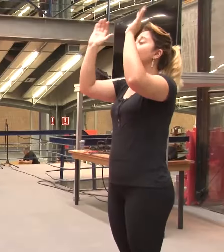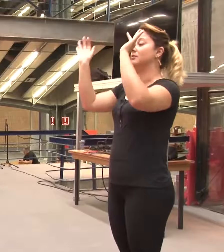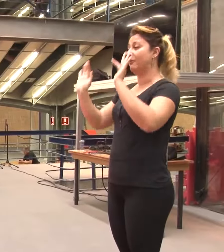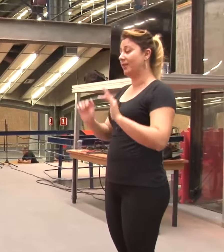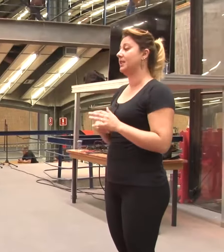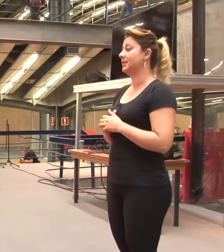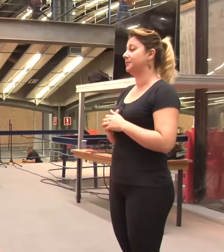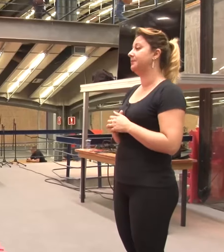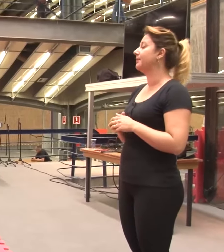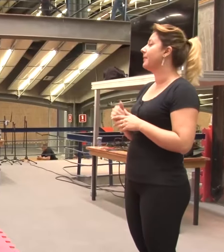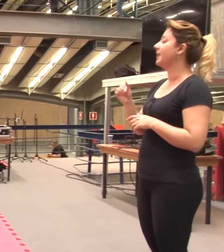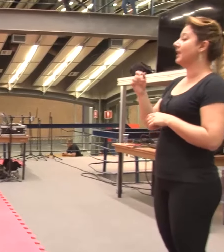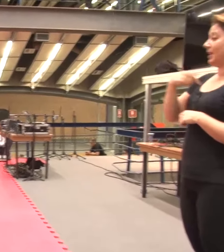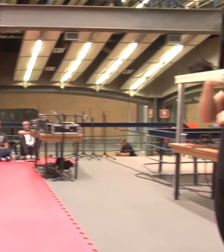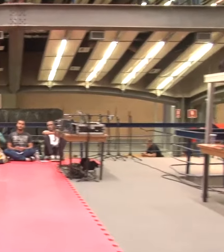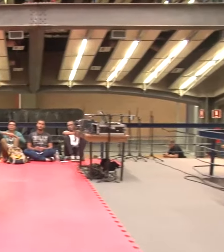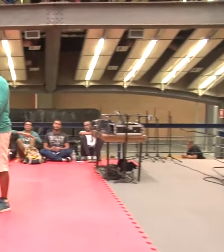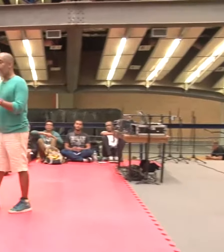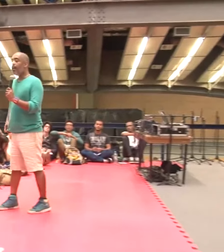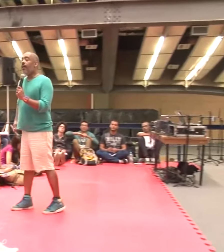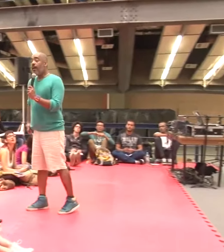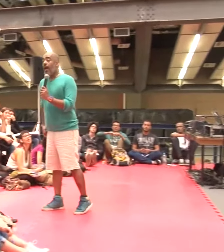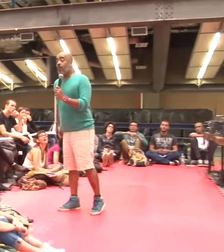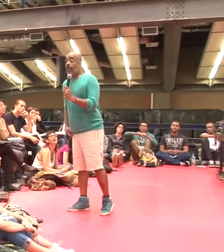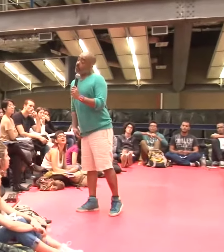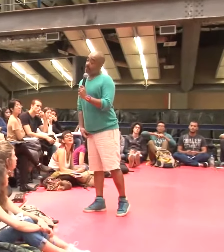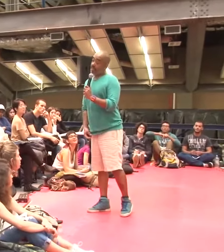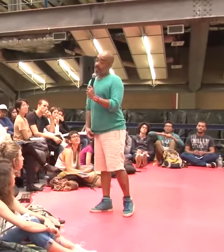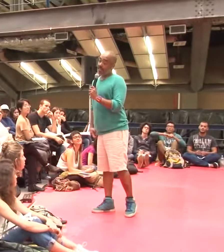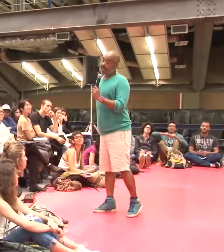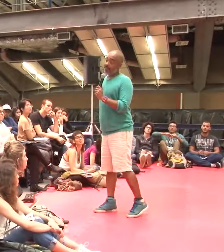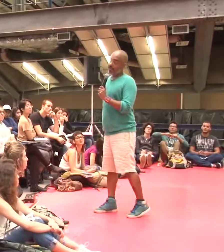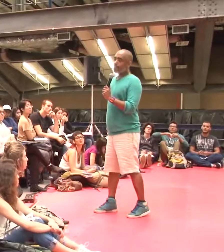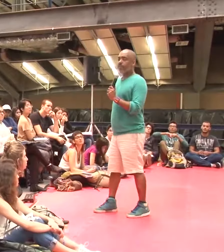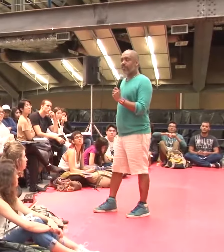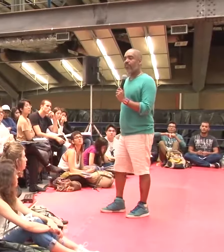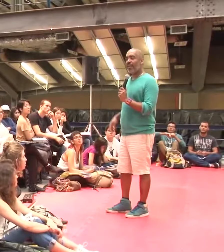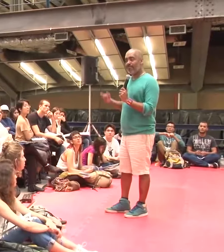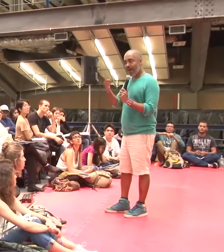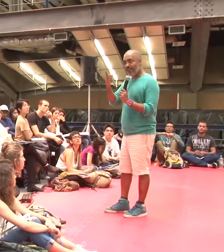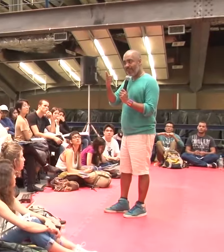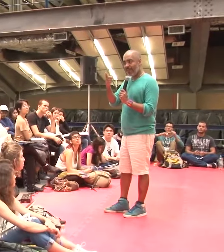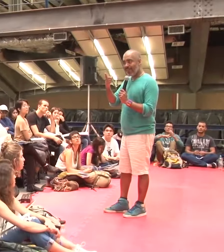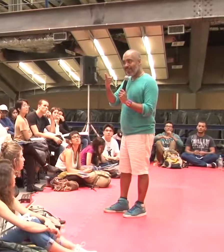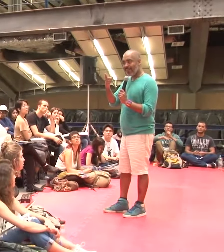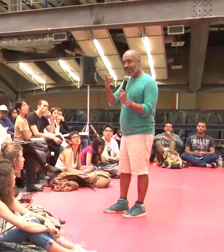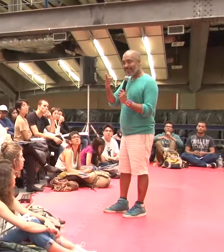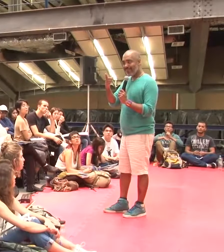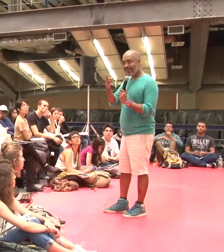exemplo, quando eu apareci em casa, eu tive até namorada, com uma menina negra, falou: você devia limpar a